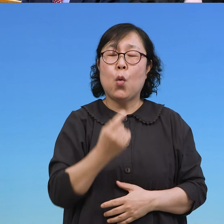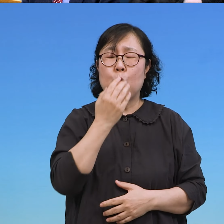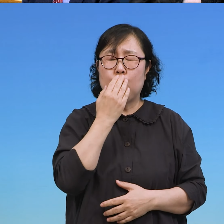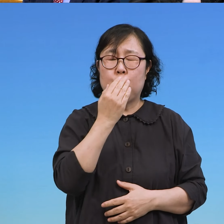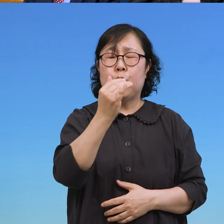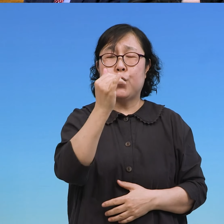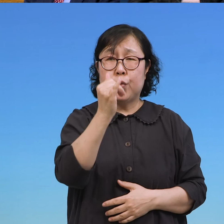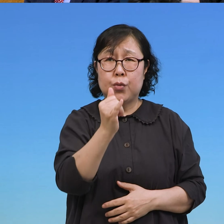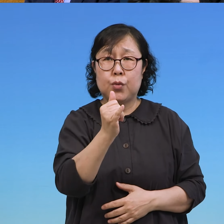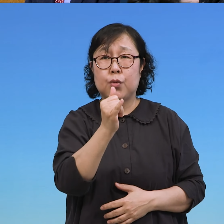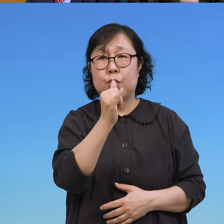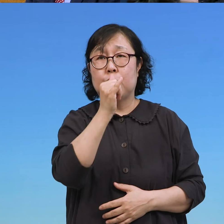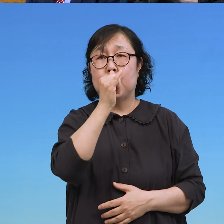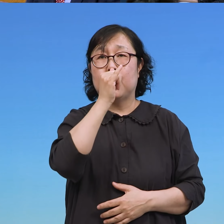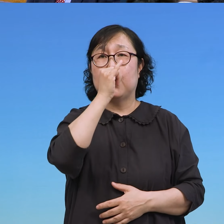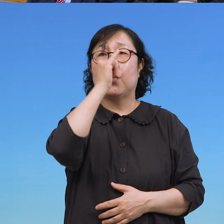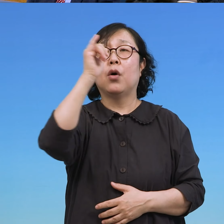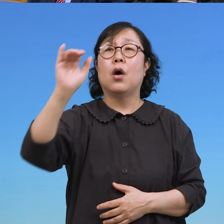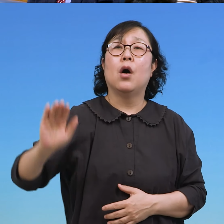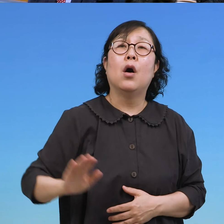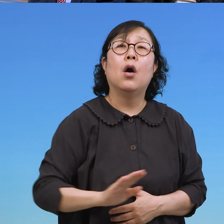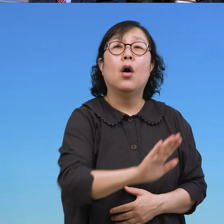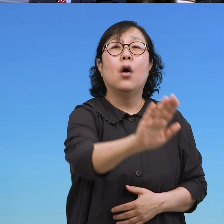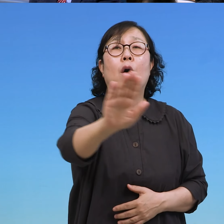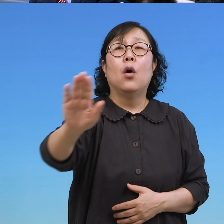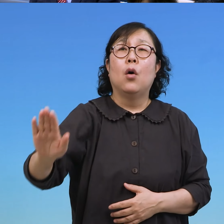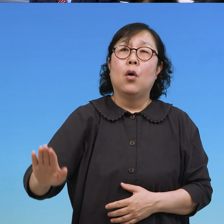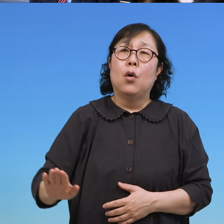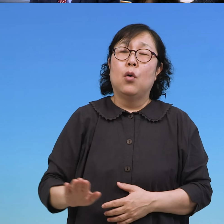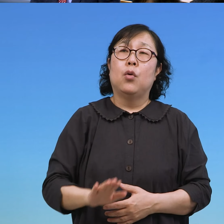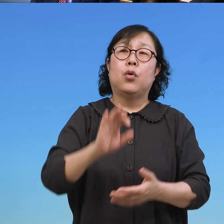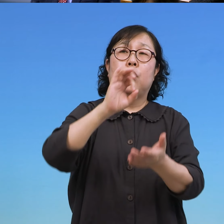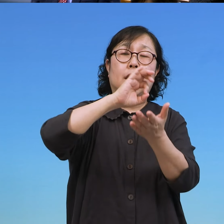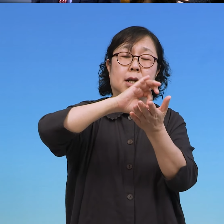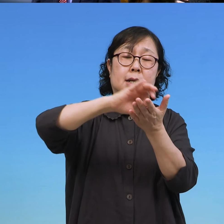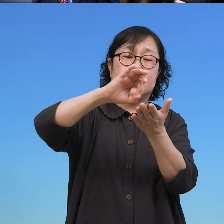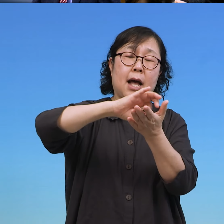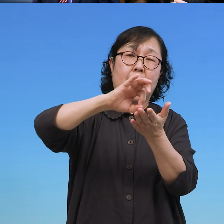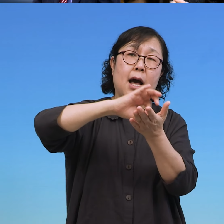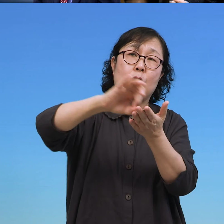오늘 임하도록 우리 사용하소서.